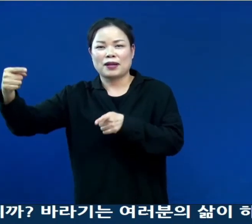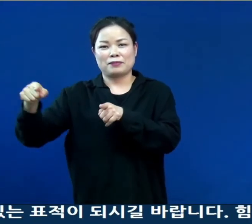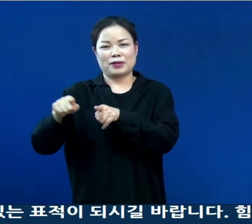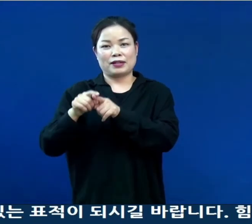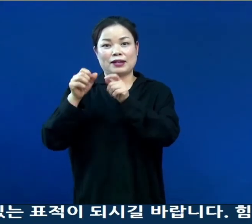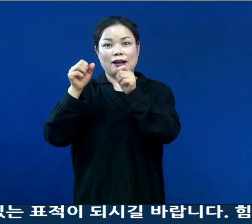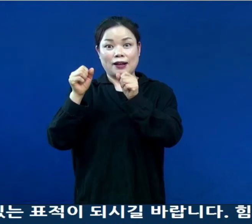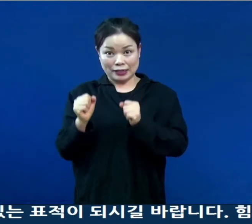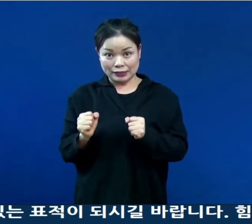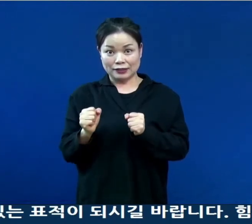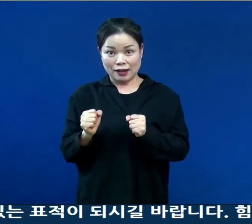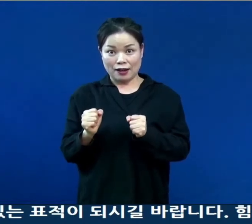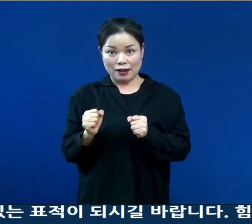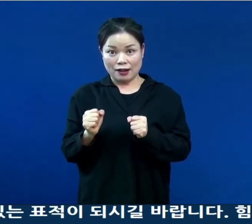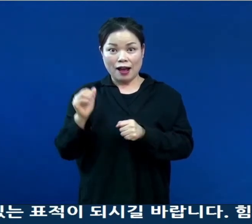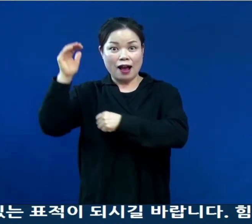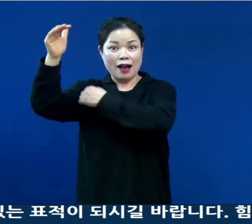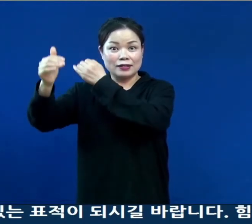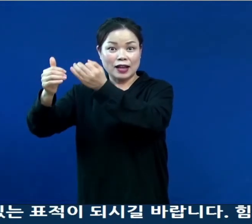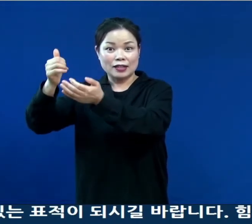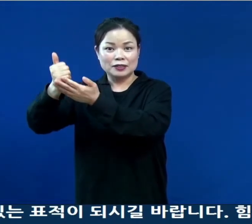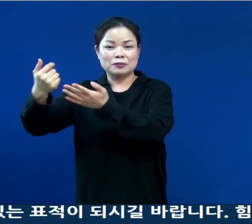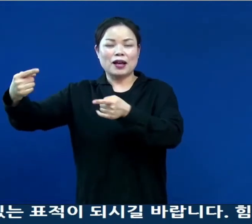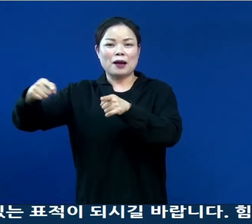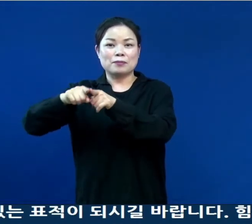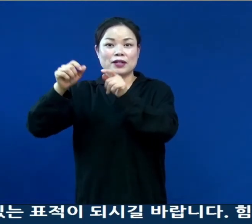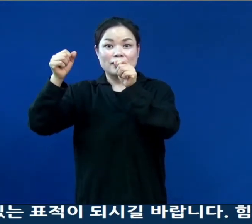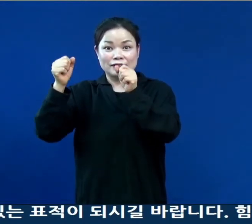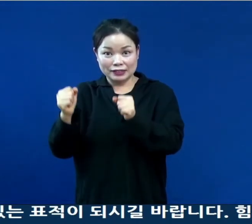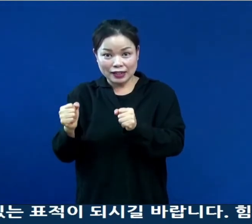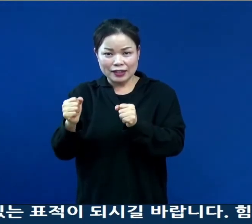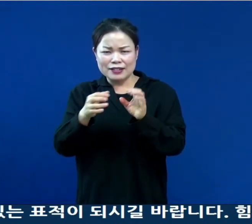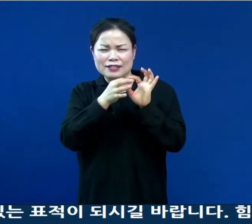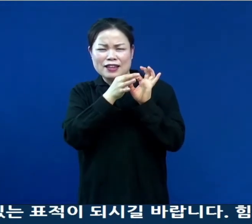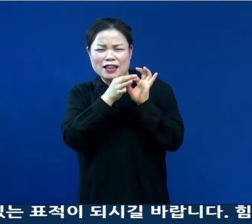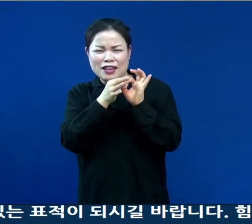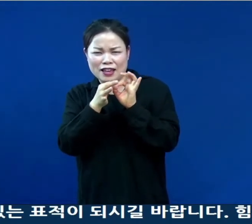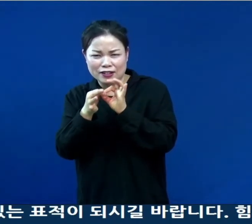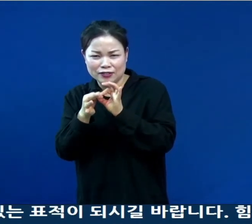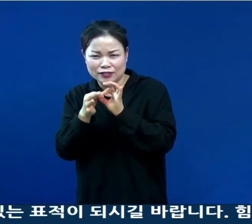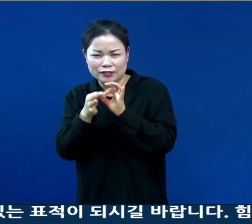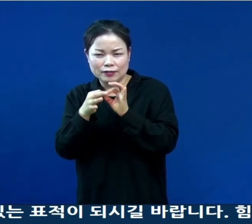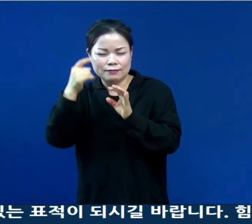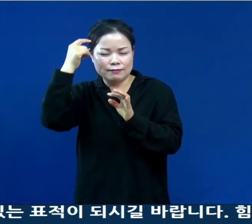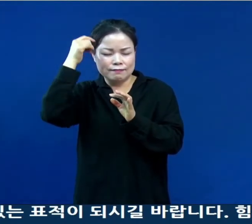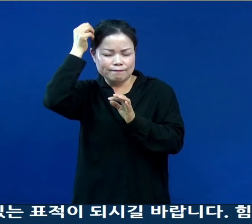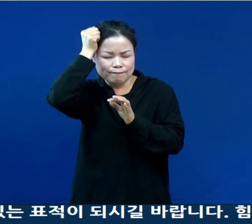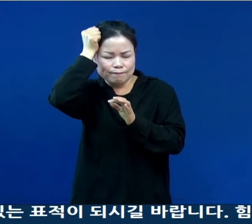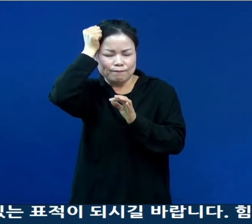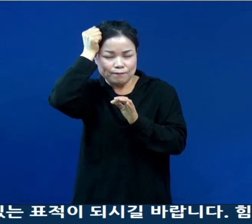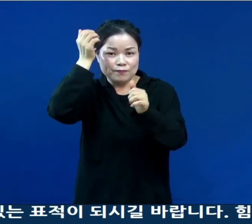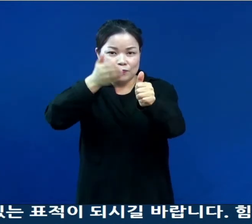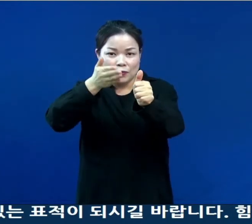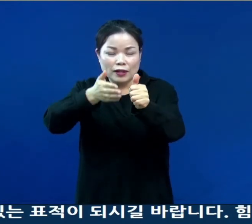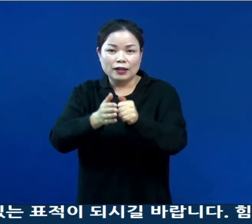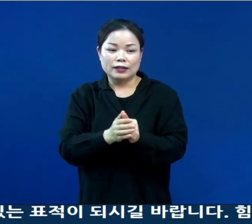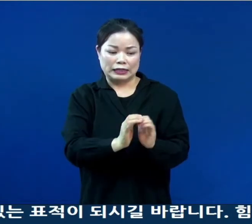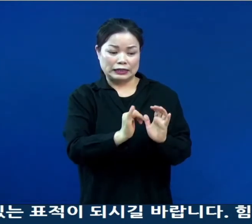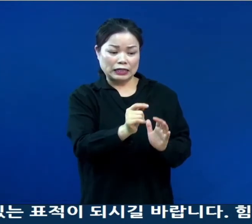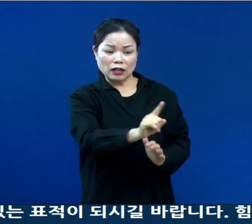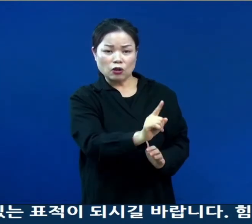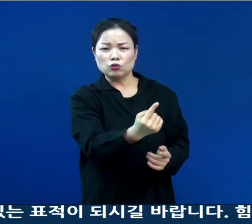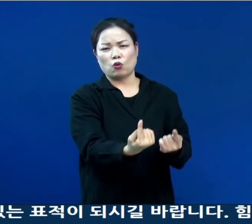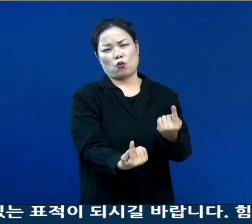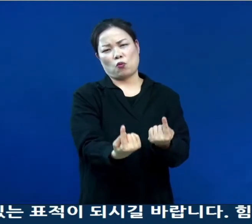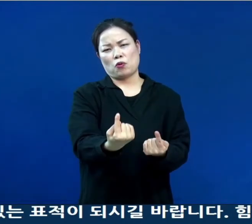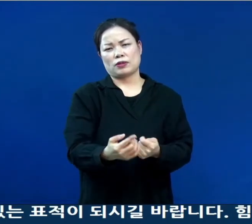함께 하신다. 하나님이 함께 하신다. 계속해서 되뇌이십시오. 세상 어떤